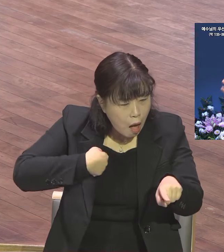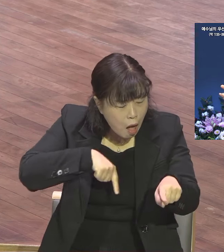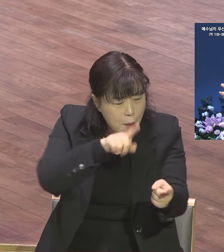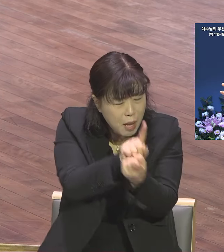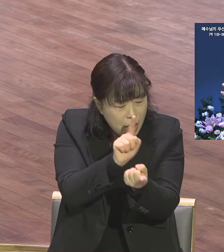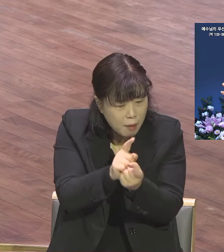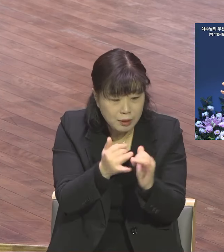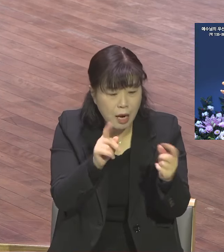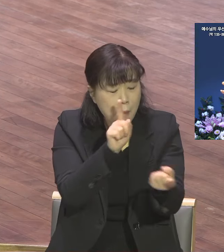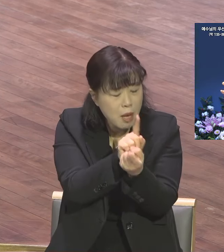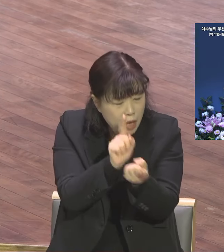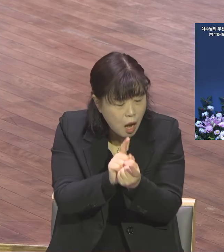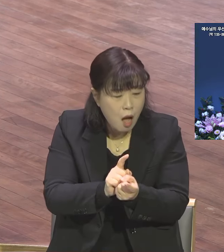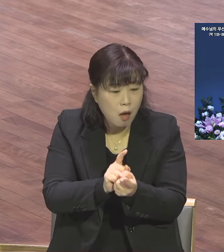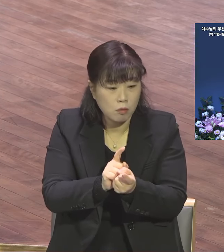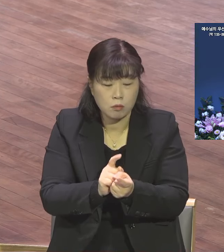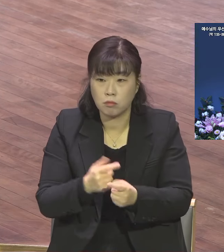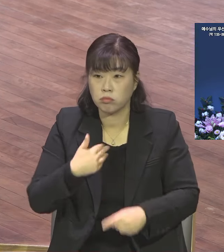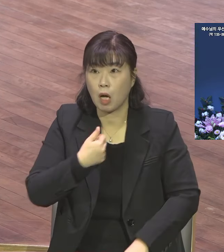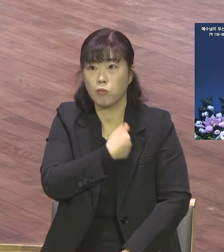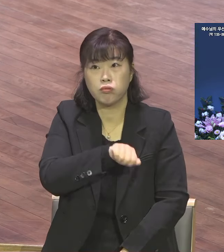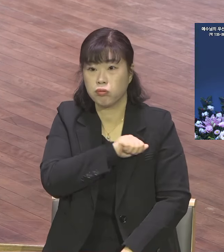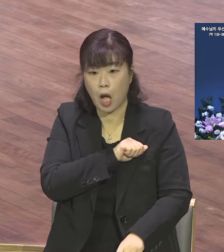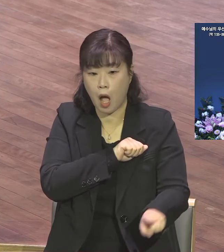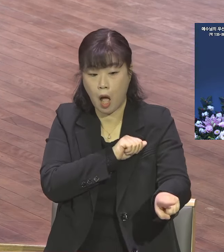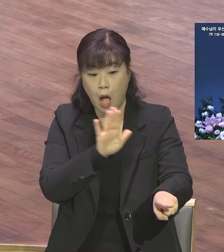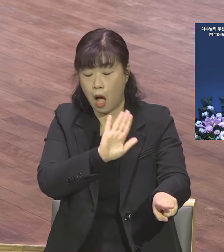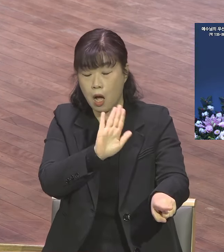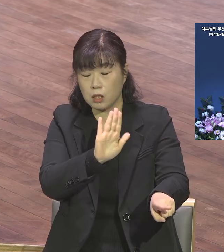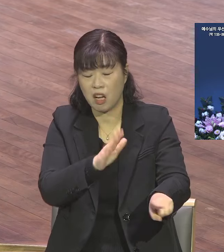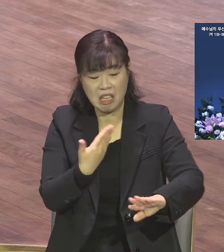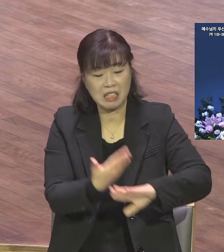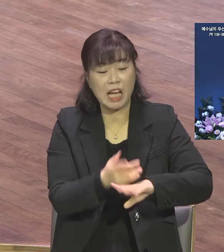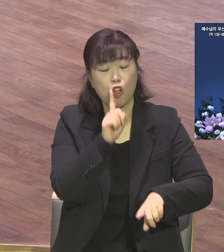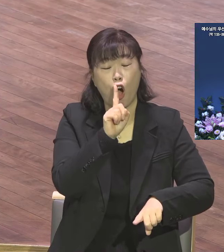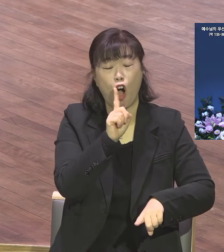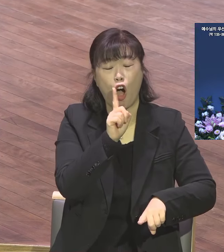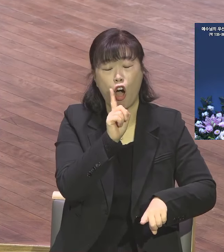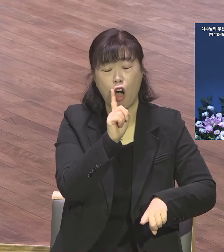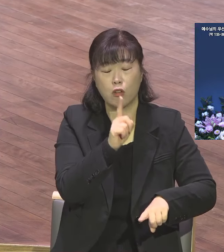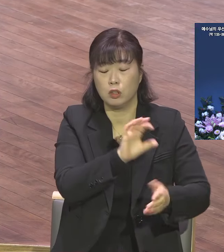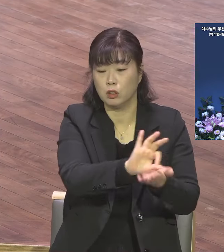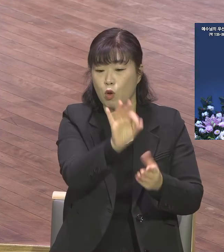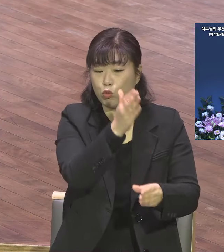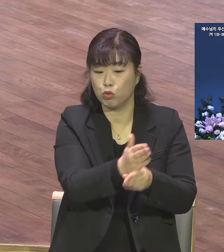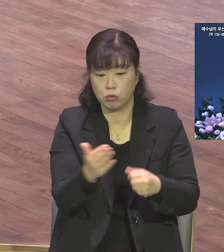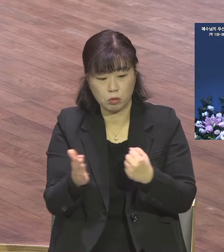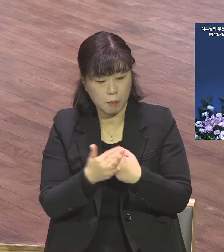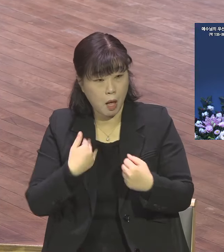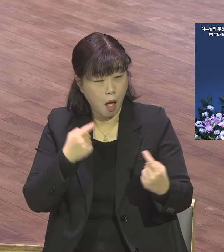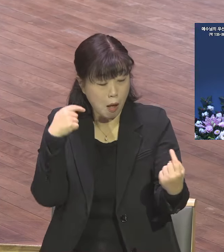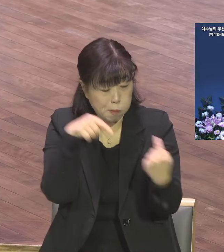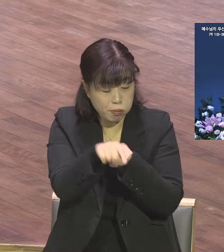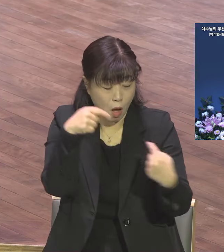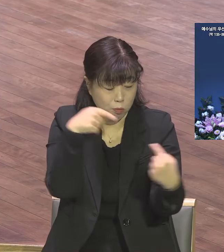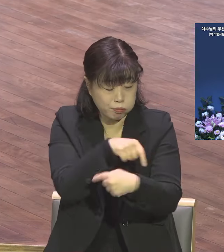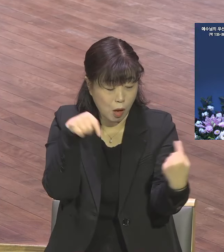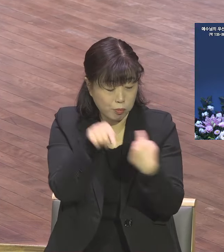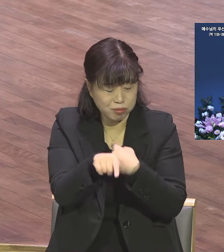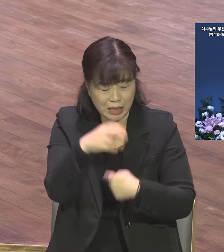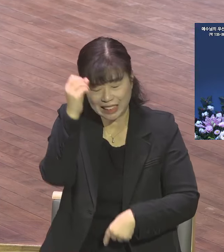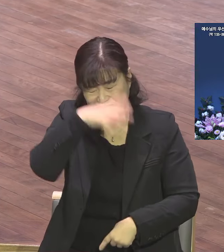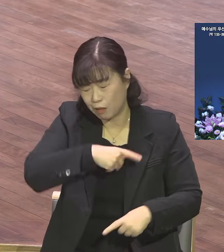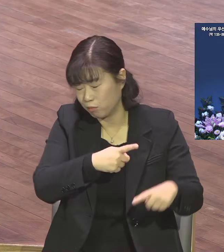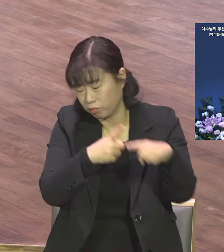언어가 또 달라. 또 스페인인도 아니에요. 근데 거기서 그냥 그렇게 정글의 사역을 계속 한 거예요.